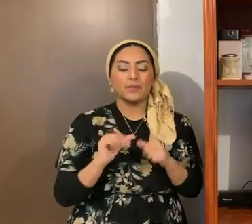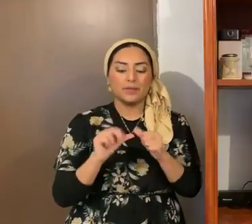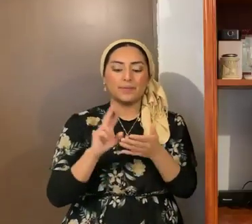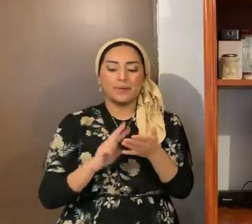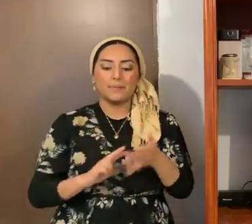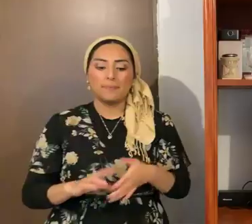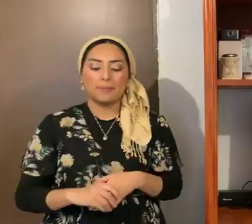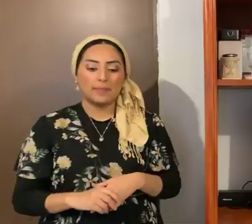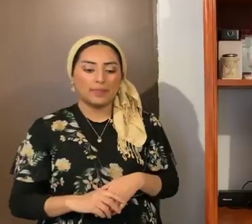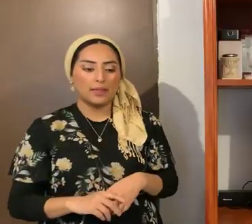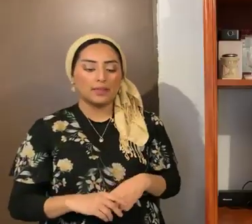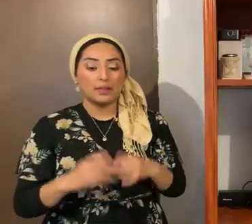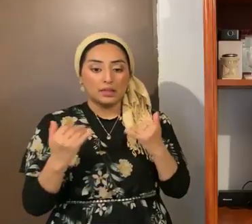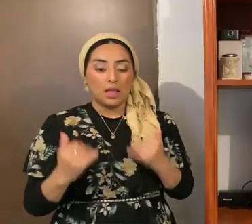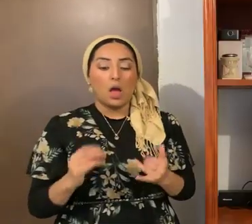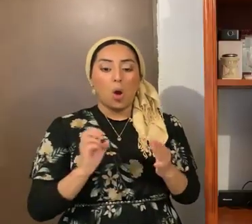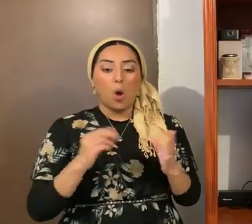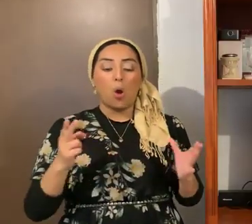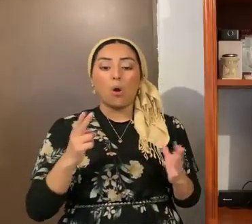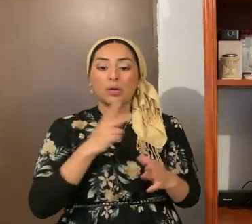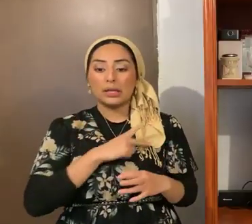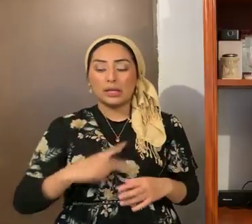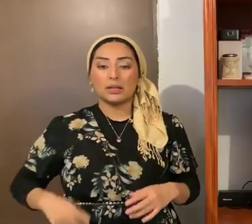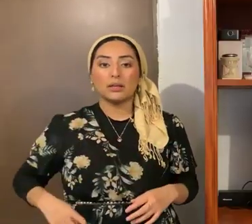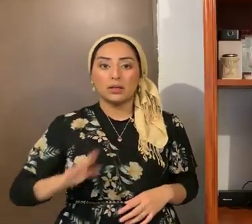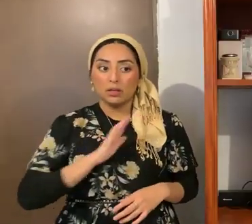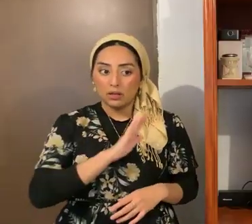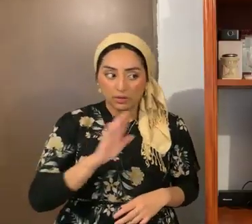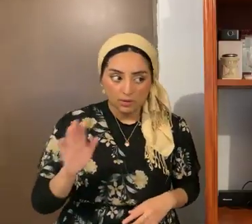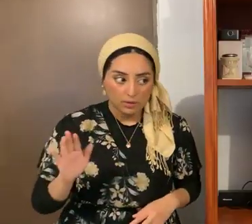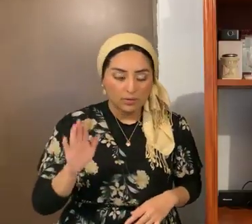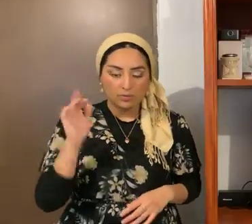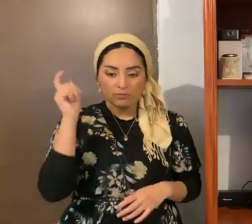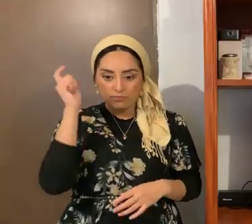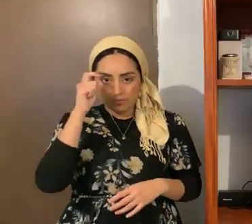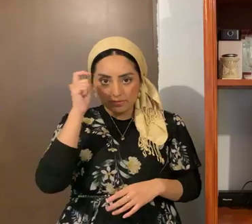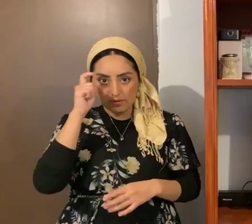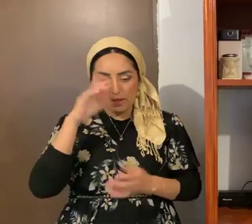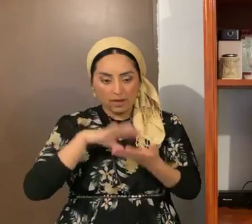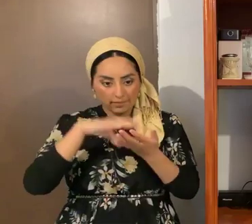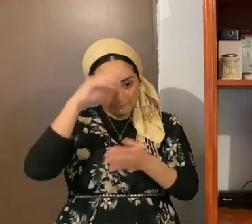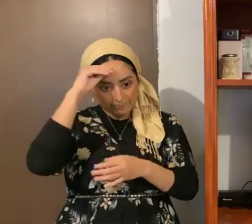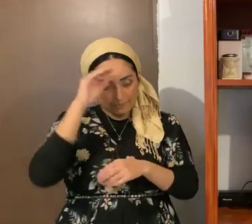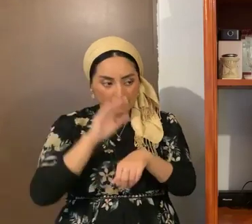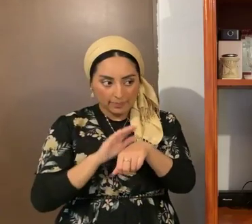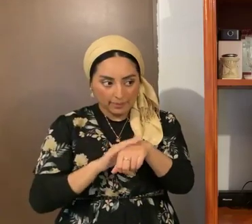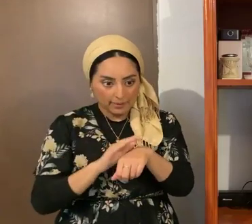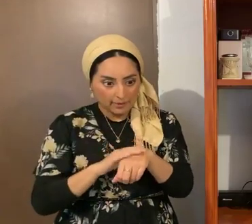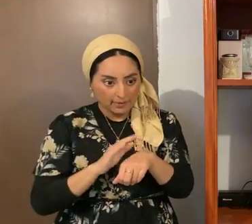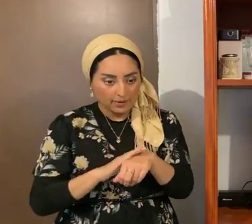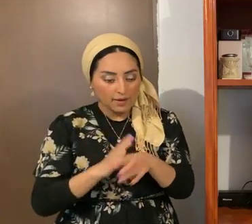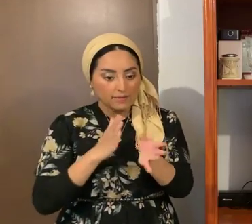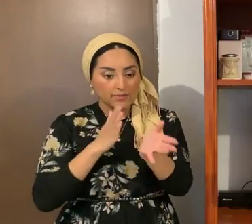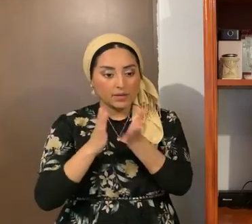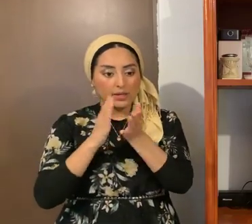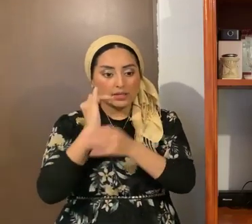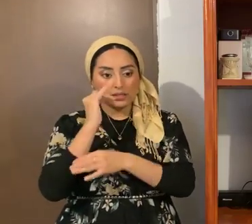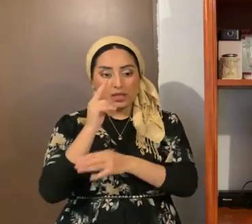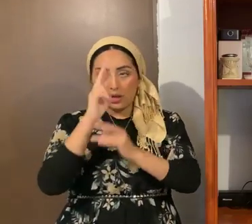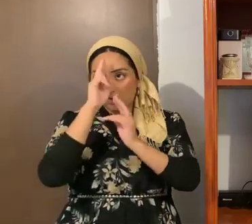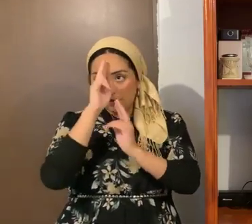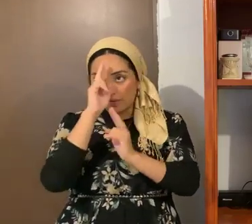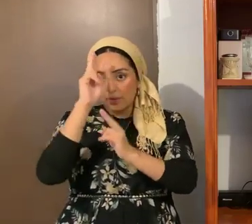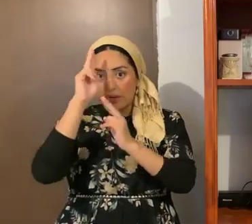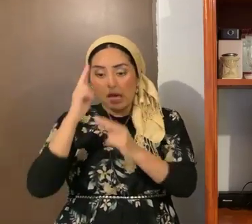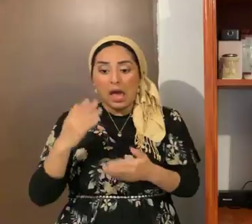¿Sí? Ahora pues, oh reyes, sed prudentes, admitid amonestación, jueces de la tierra. Servid a Yahweh con temor y alegraos